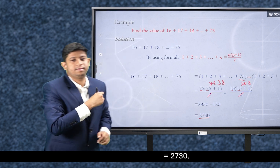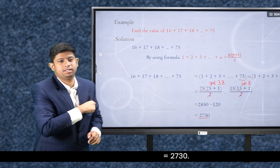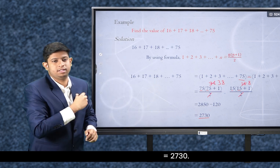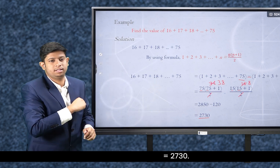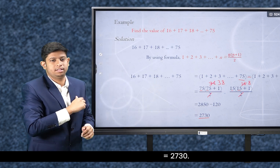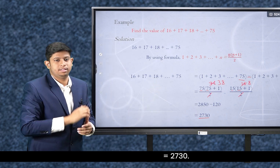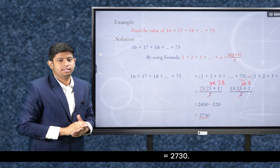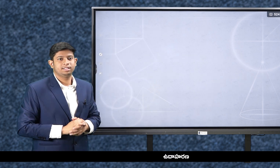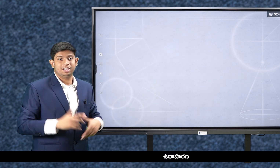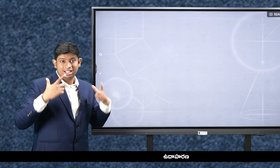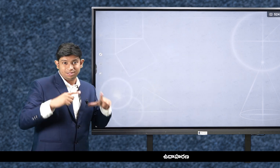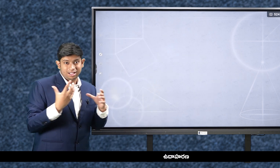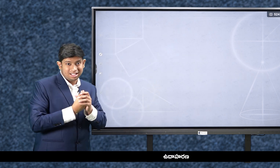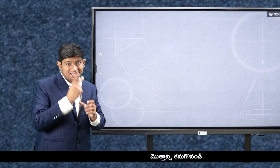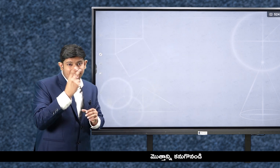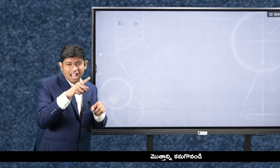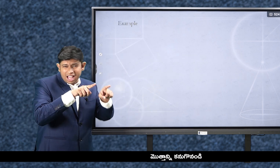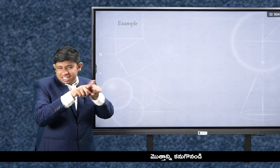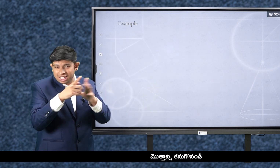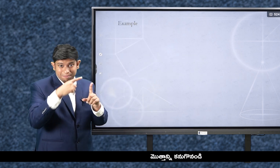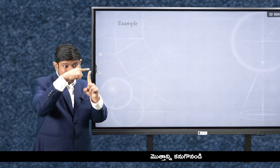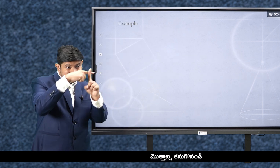2730. ఉదాహరణ మొత్తాన్ని కనుగొనండి.